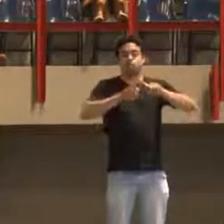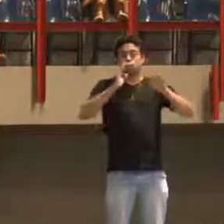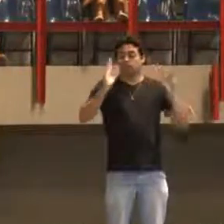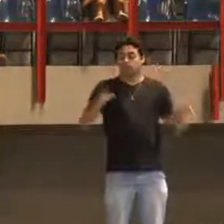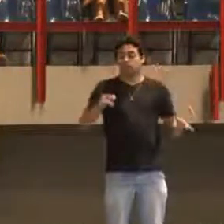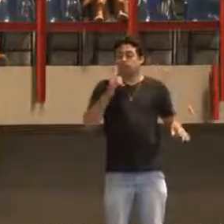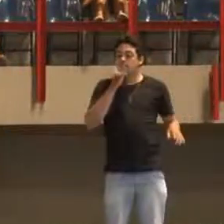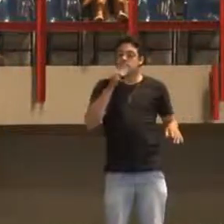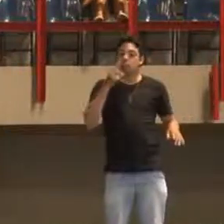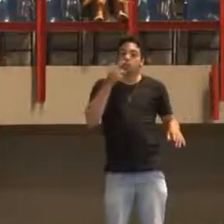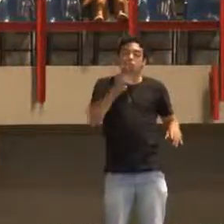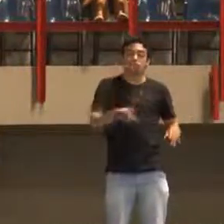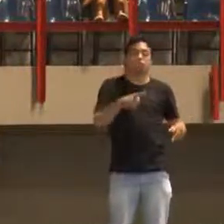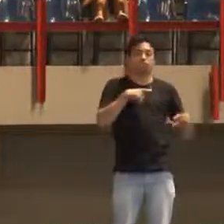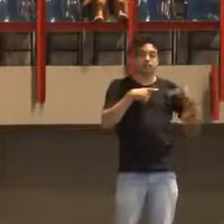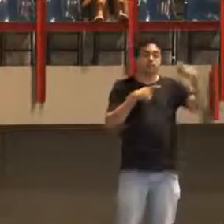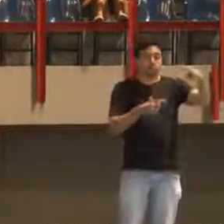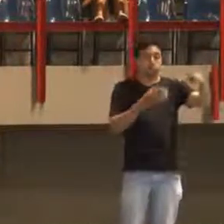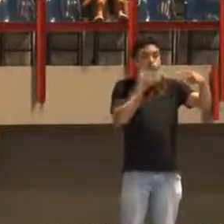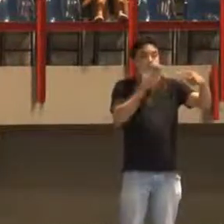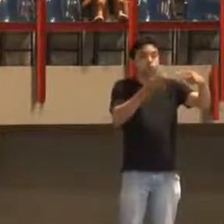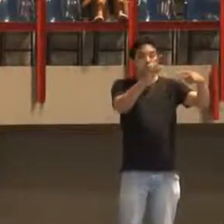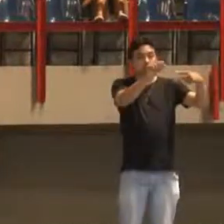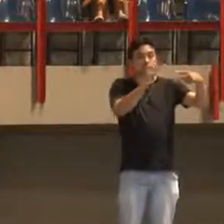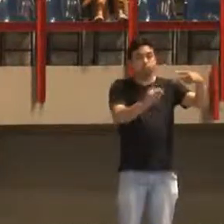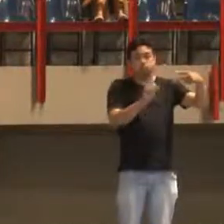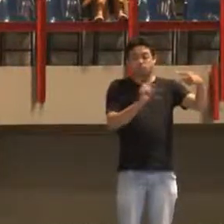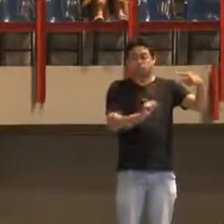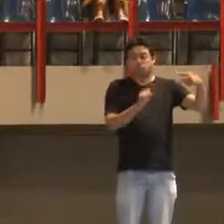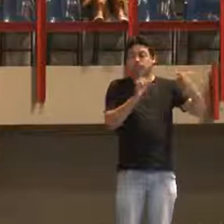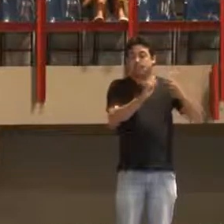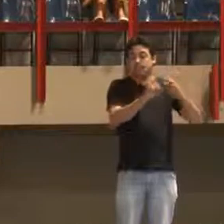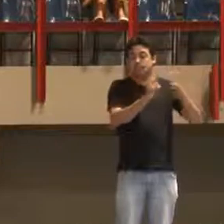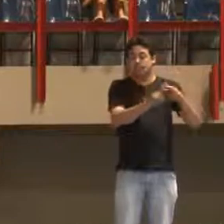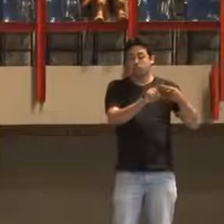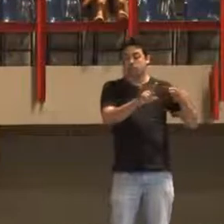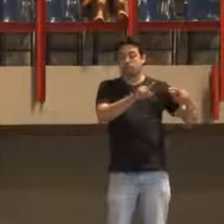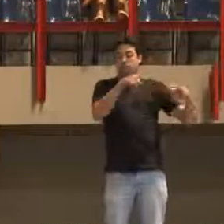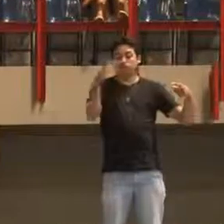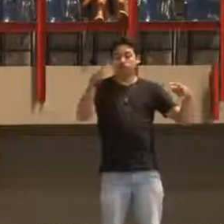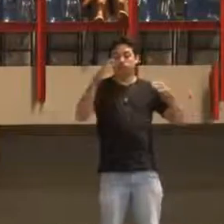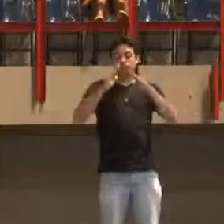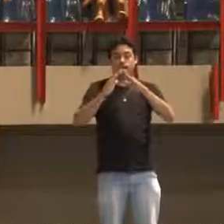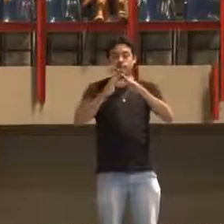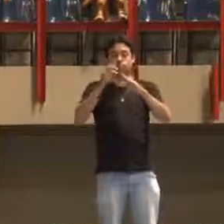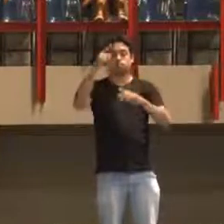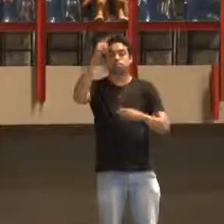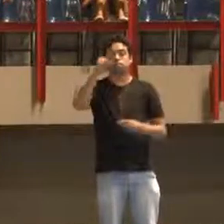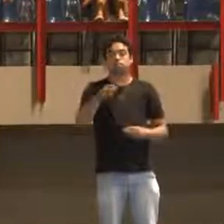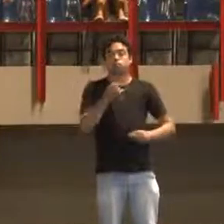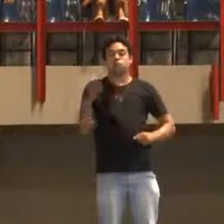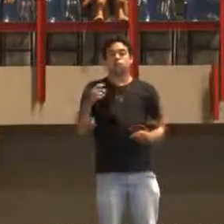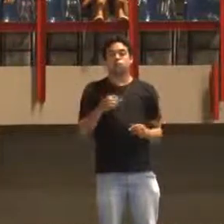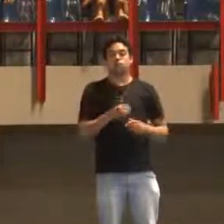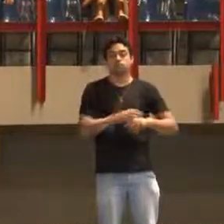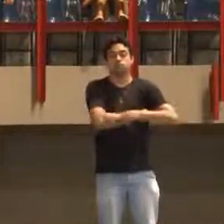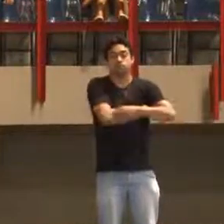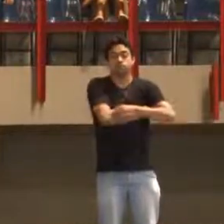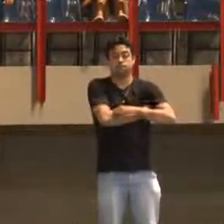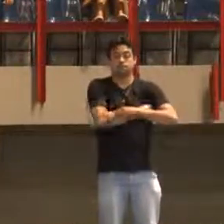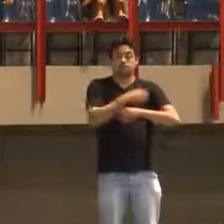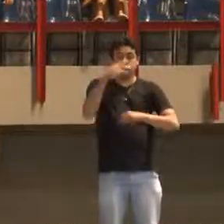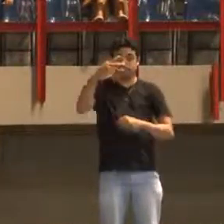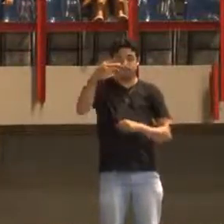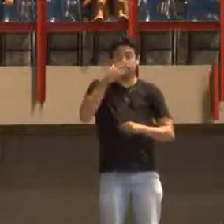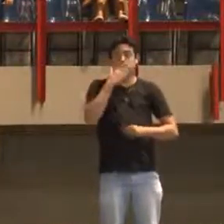Porque se você disser que aqui tem duas opções, quantas opções você vai ter para casa? Você vai ter